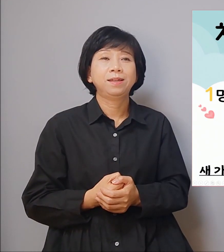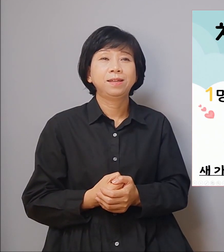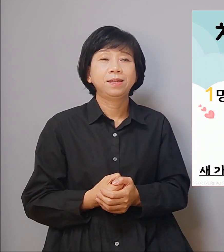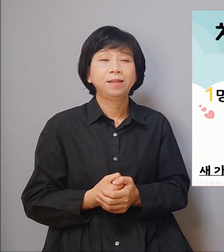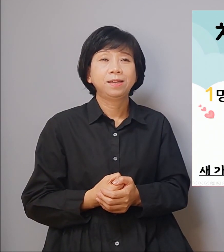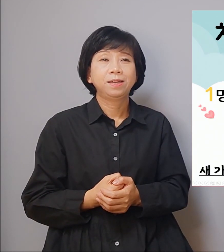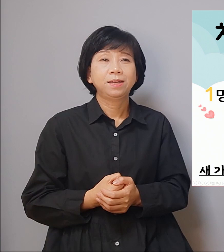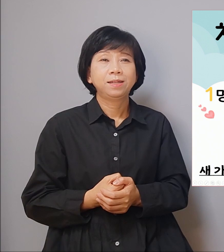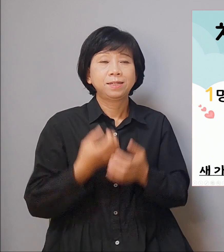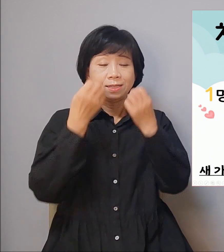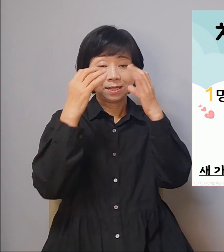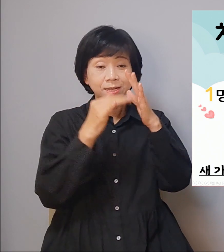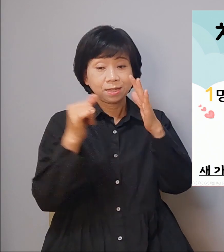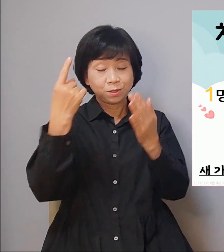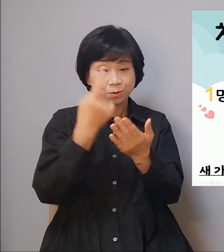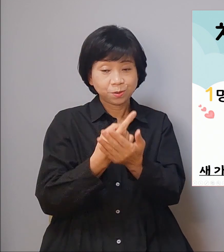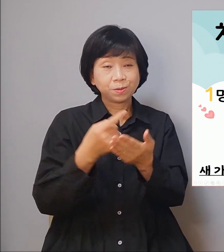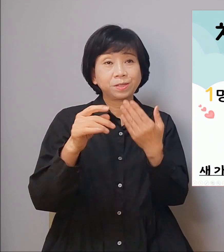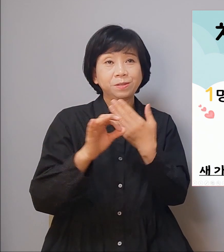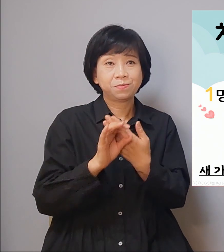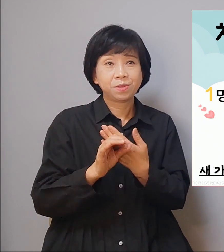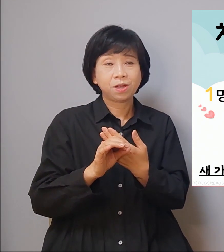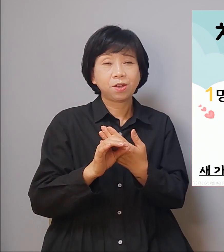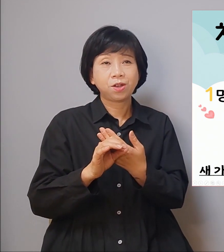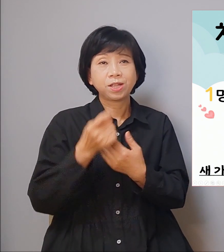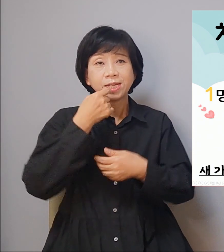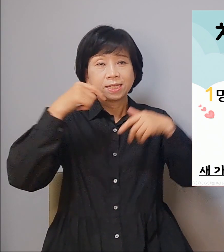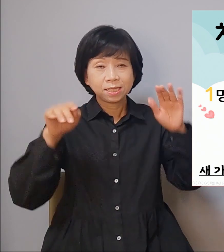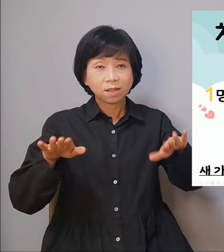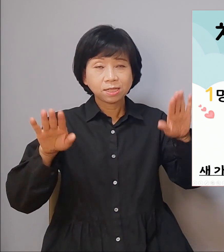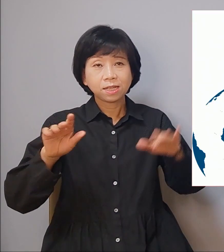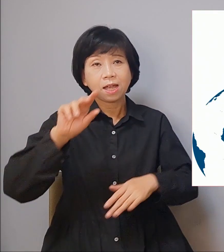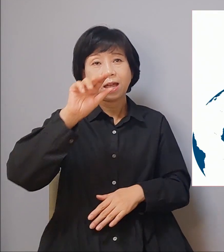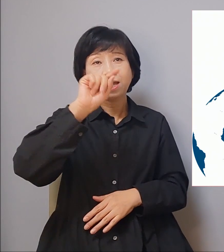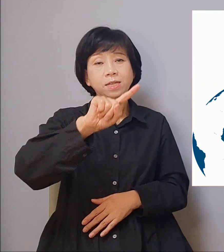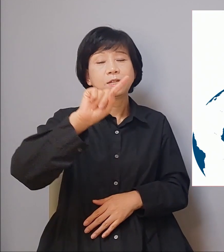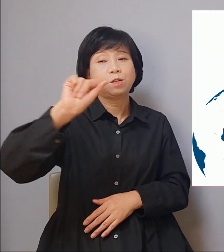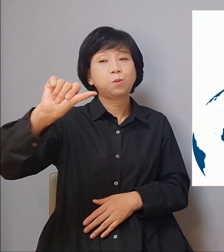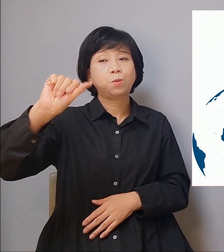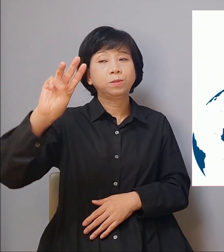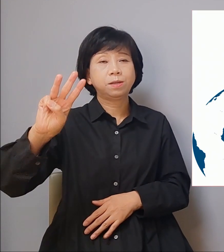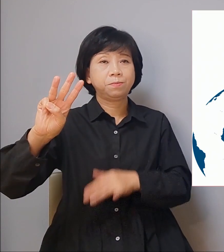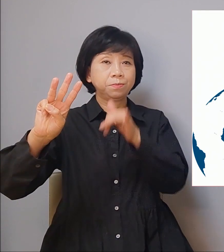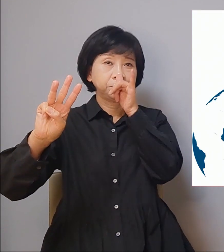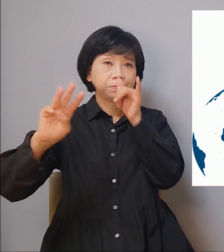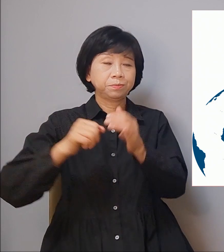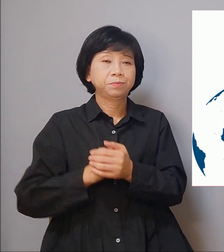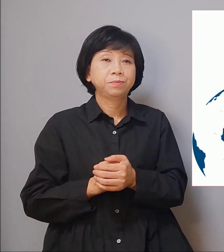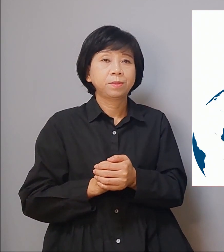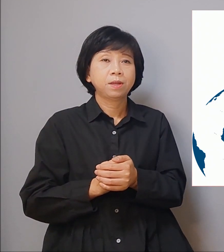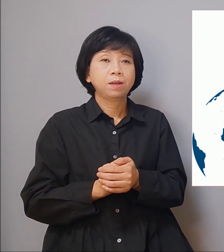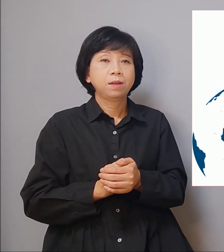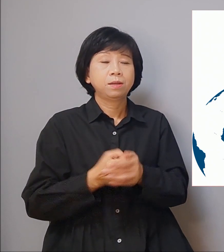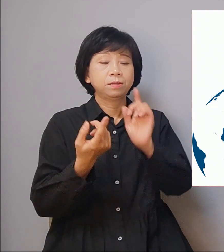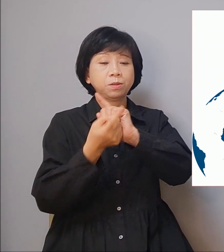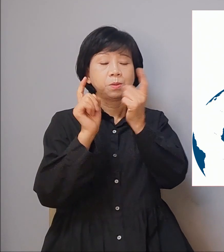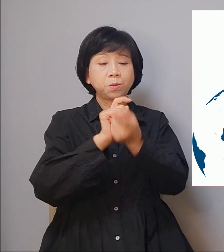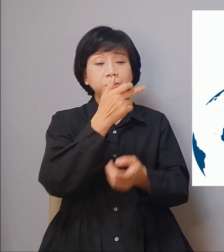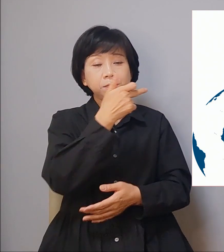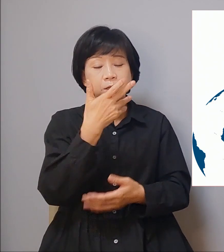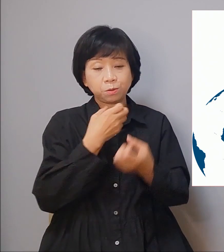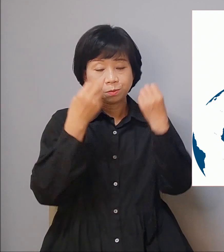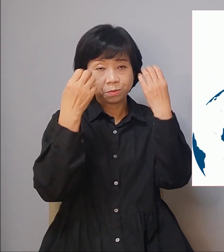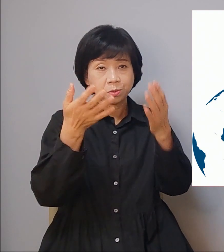교회의 천사는 한 명의 새가족에게 5가지를 세번하고 있습니다. 성도 여러분, 서로 큰 소리로